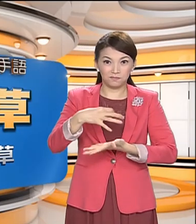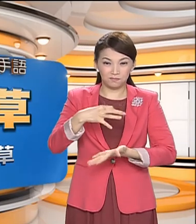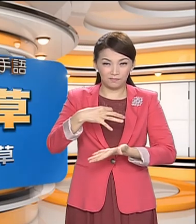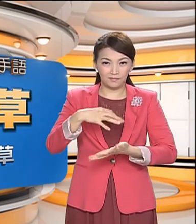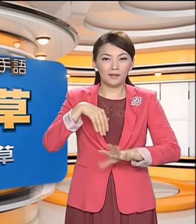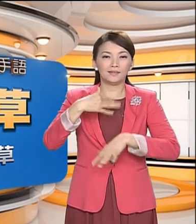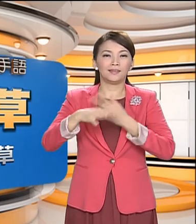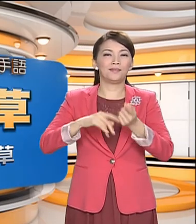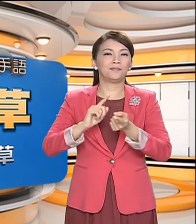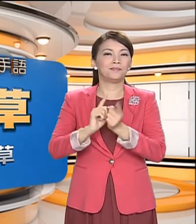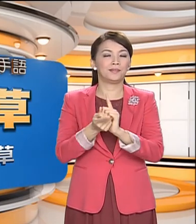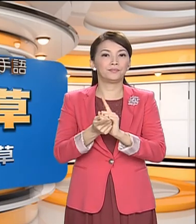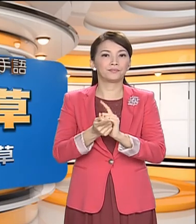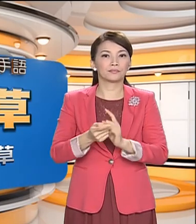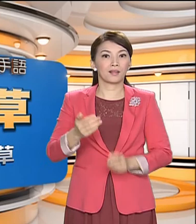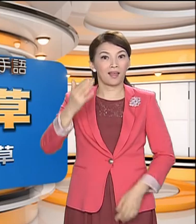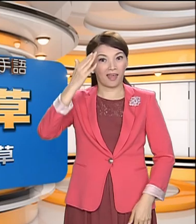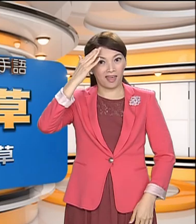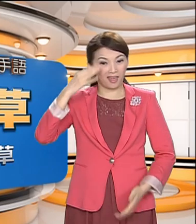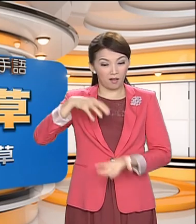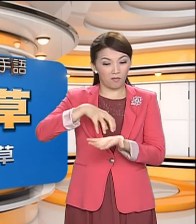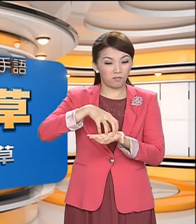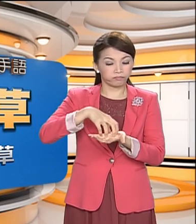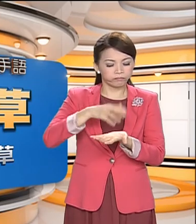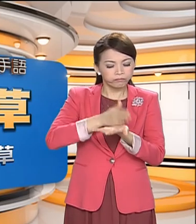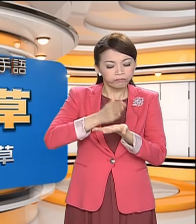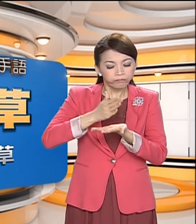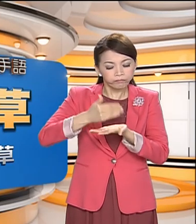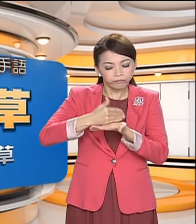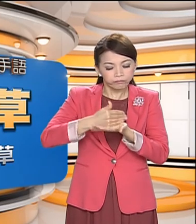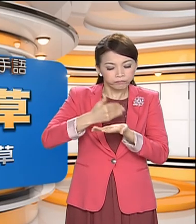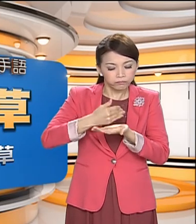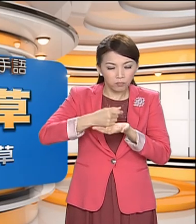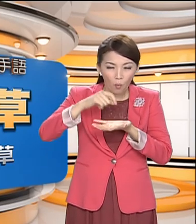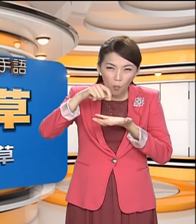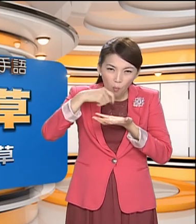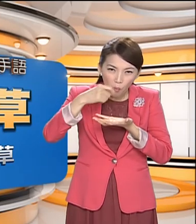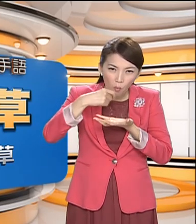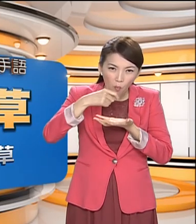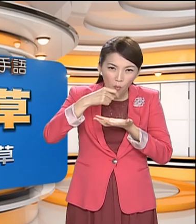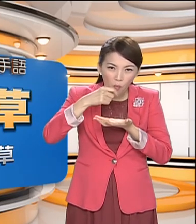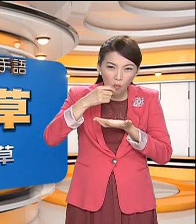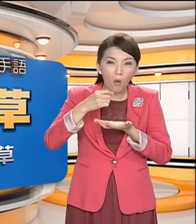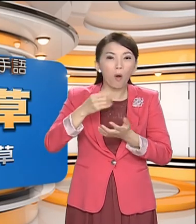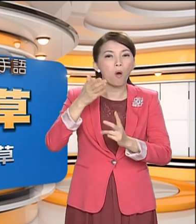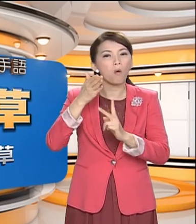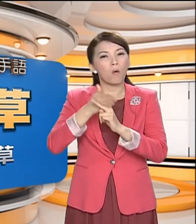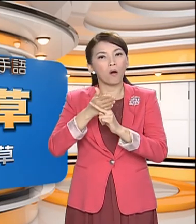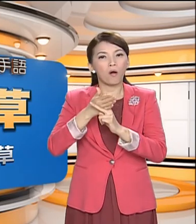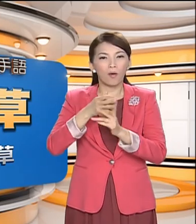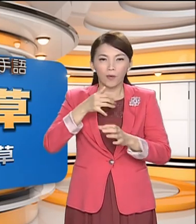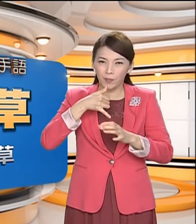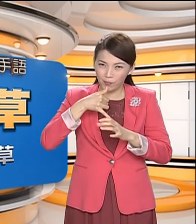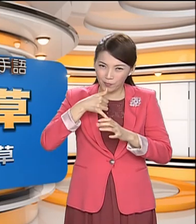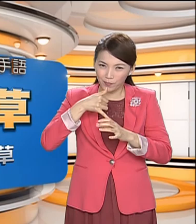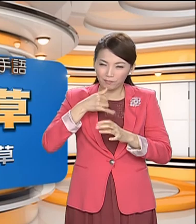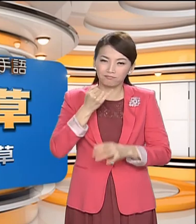比成黑色果冻状，切块用汤匙舀来喝，或者是用吸管来